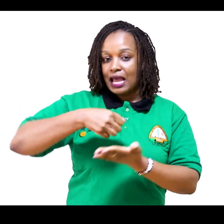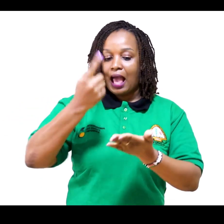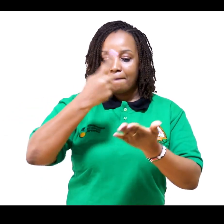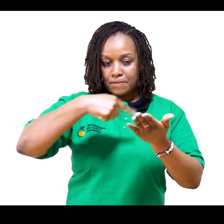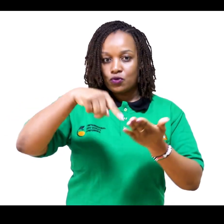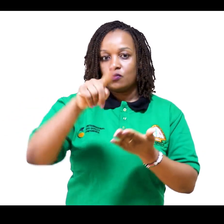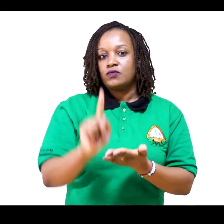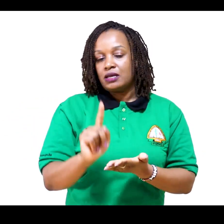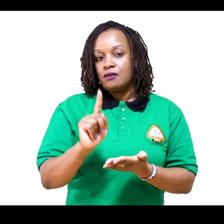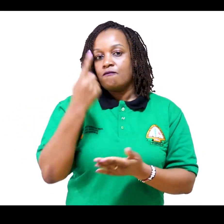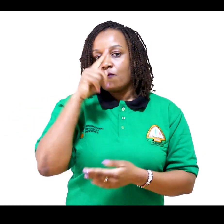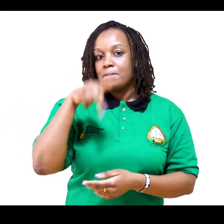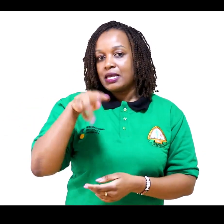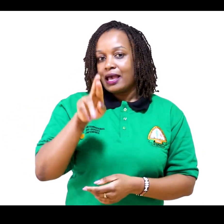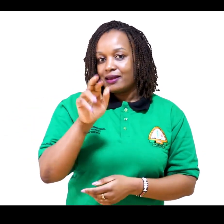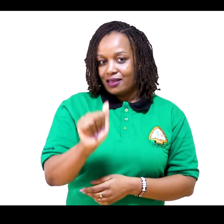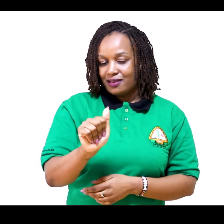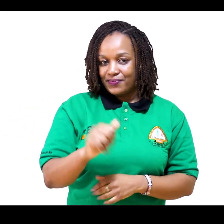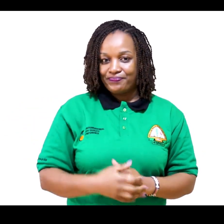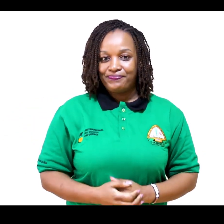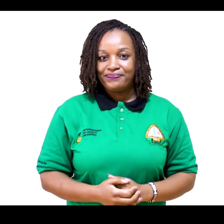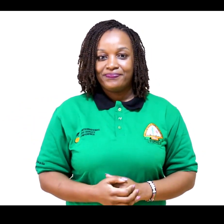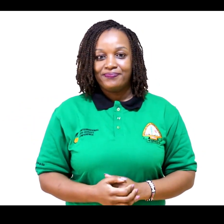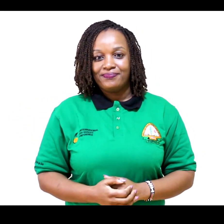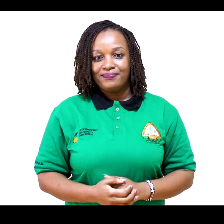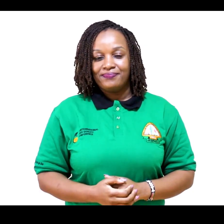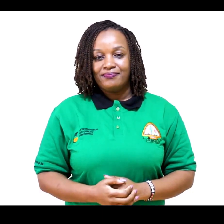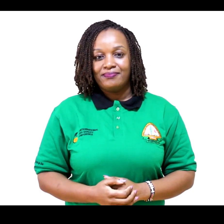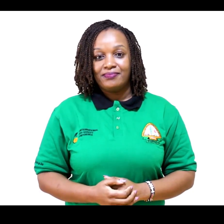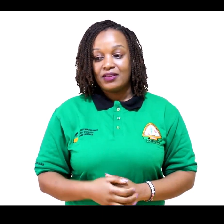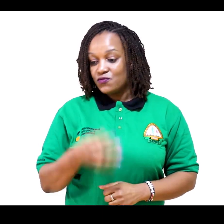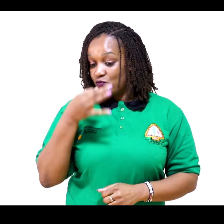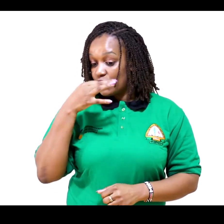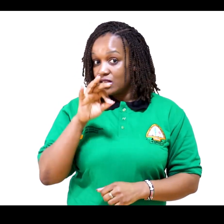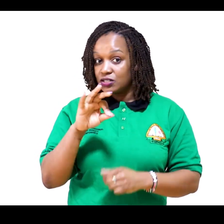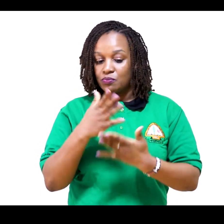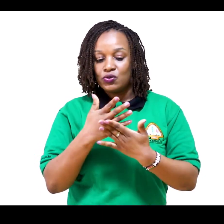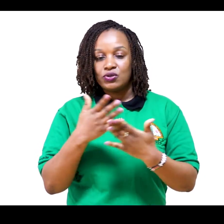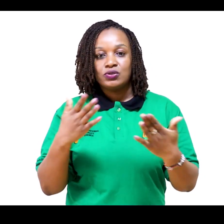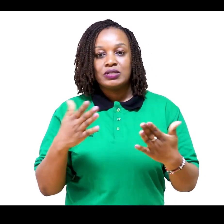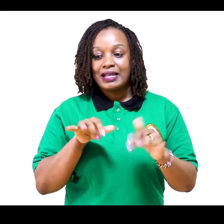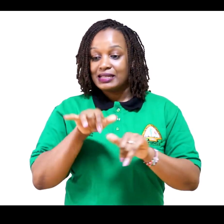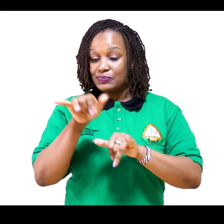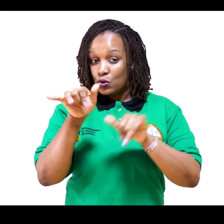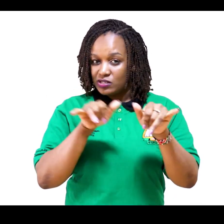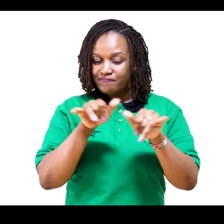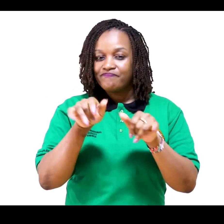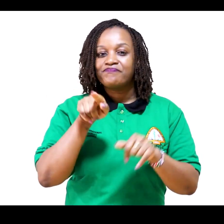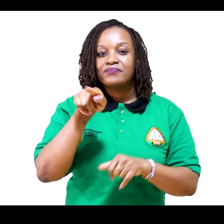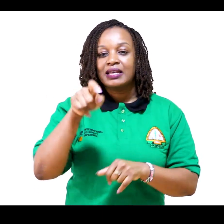ya uidhinishaji wa bajeti hamisha PRA. Kwa usafirishaji wa mazao safi, hitaji